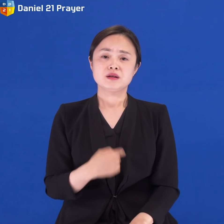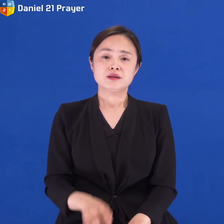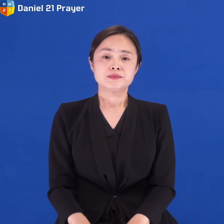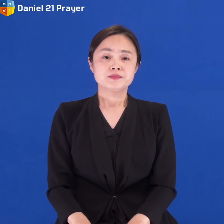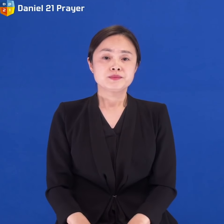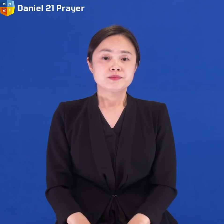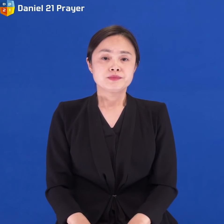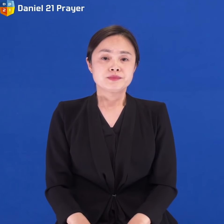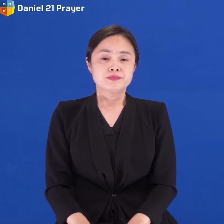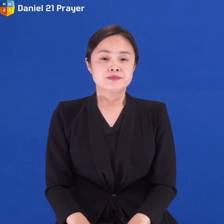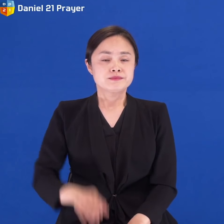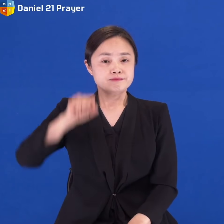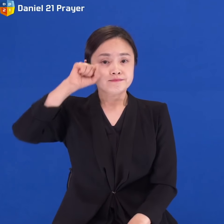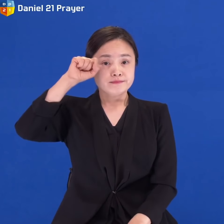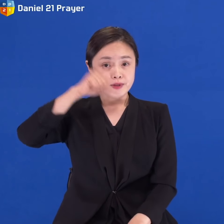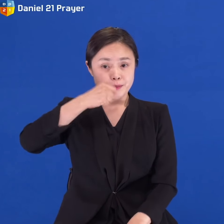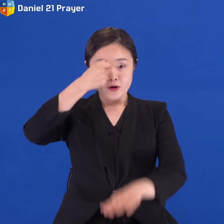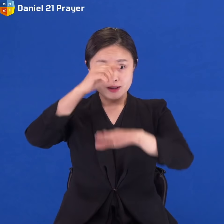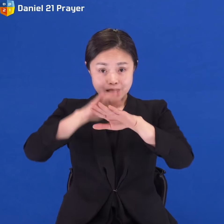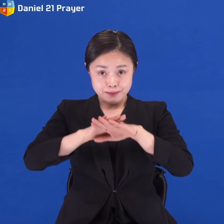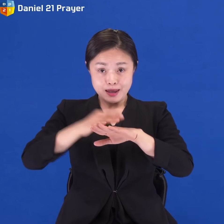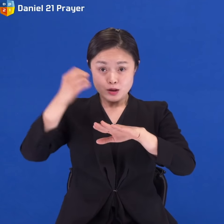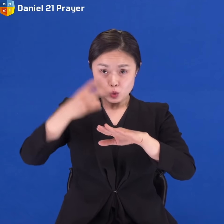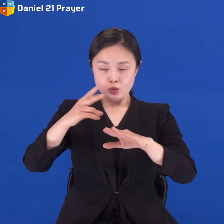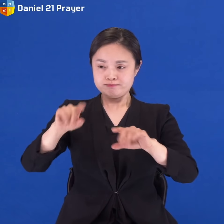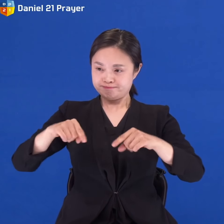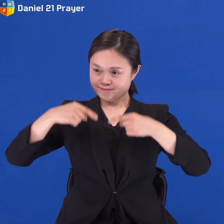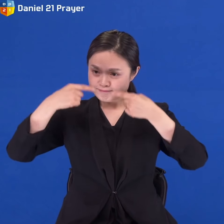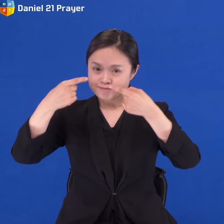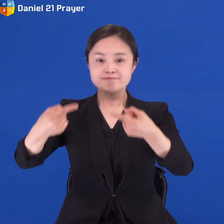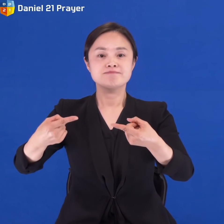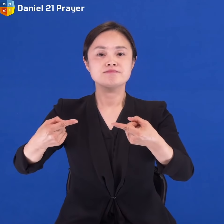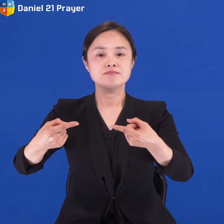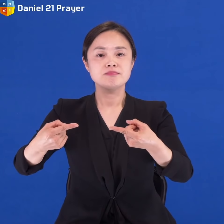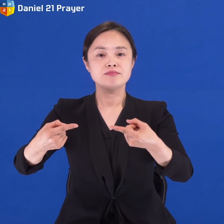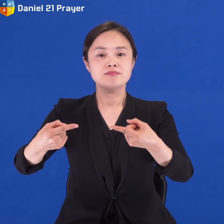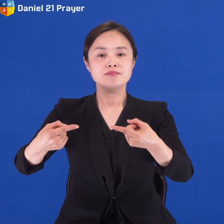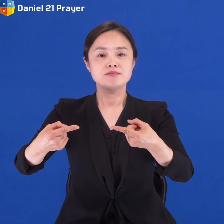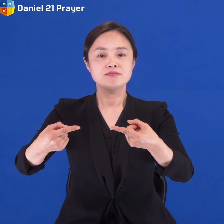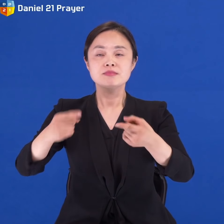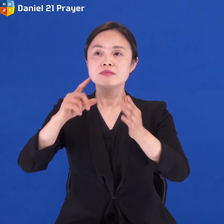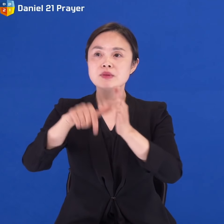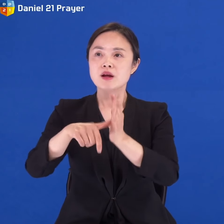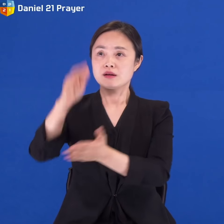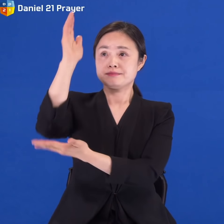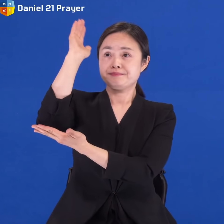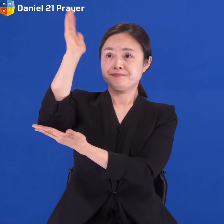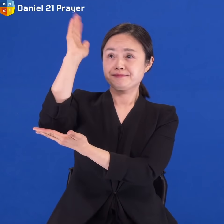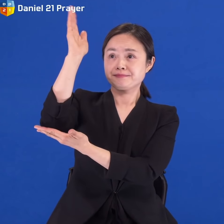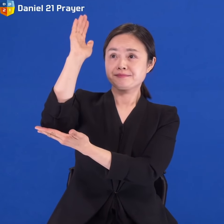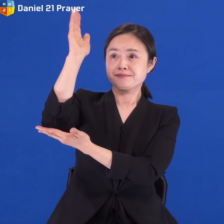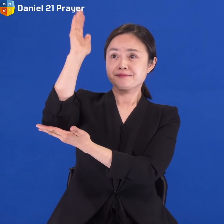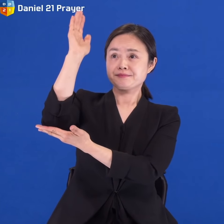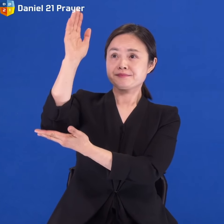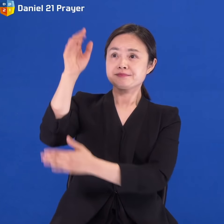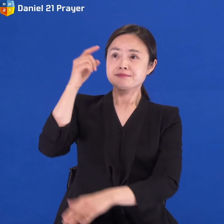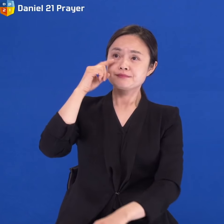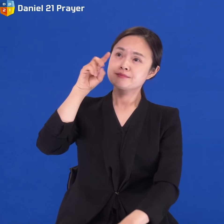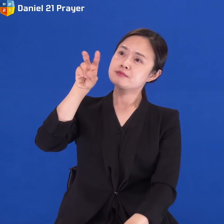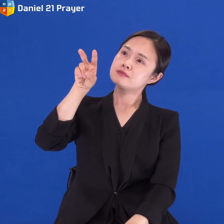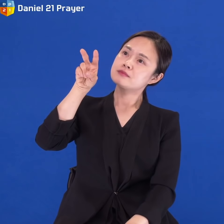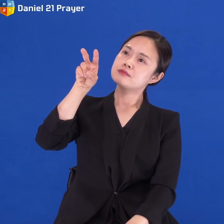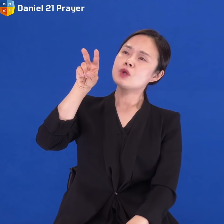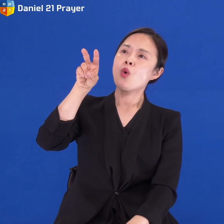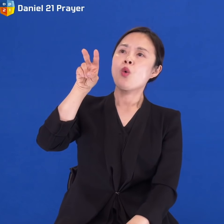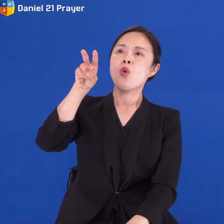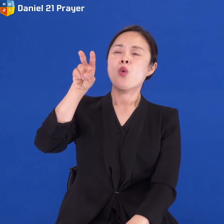새벽 예배를 또 갔습니다. 새벽 예배 때 말씀을 듣고 세상에 이렇게 좋은